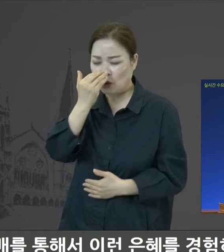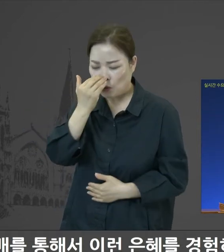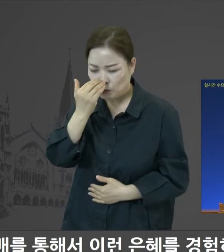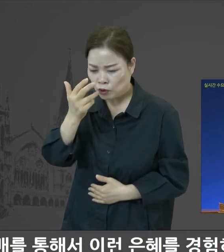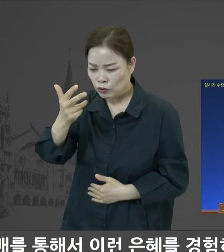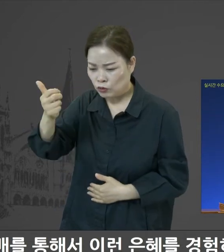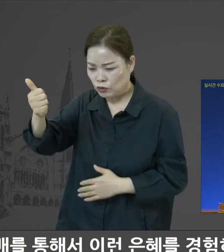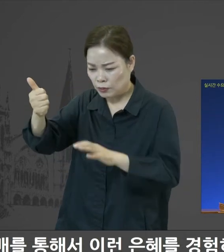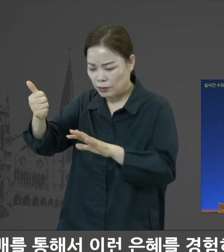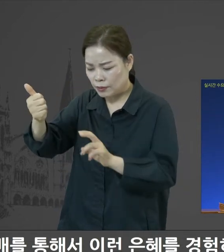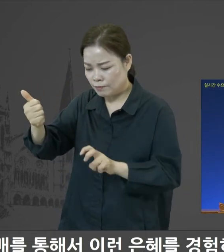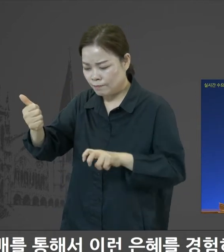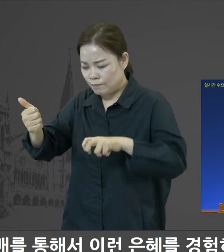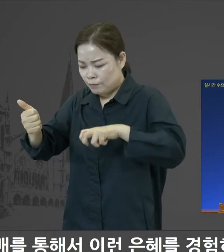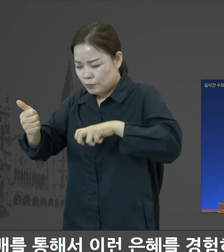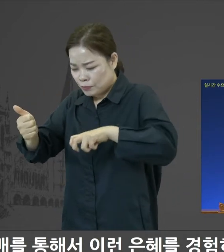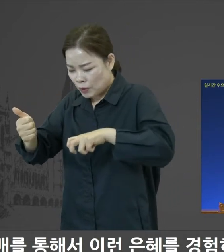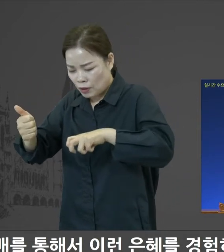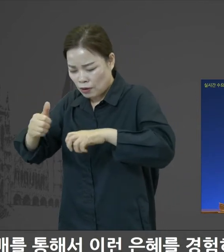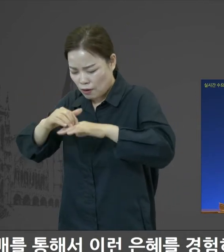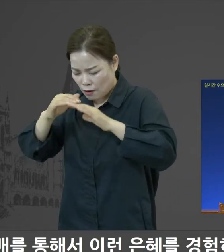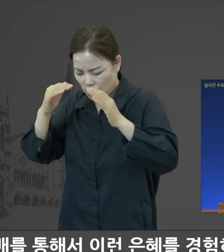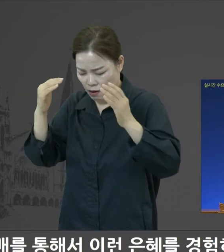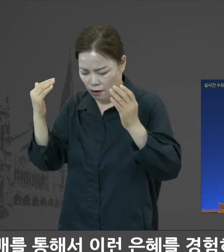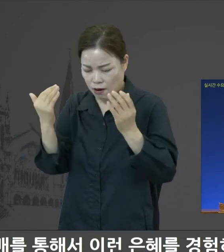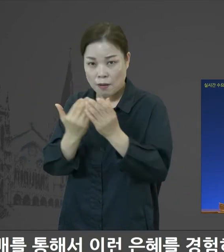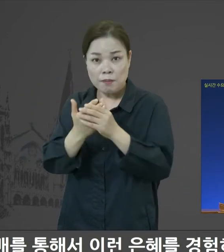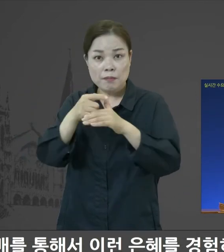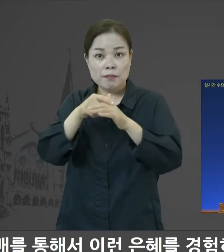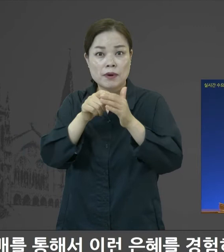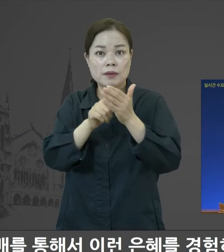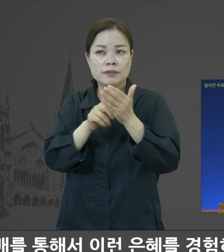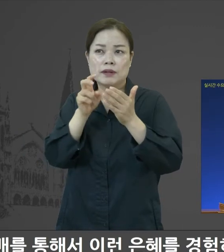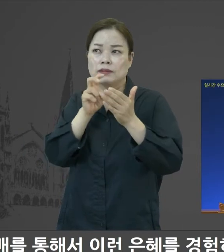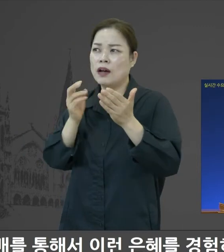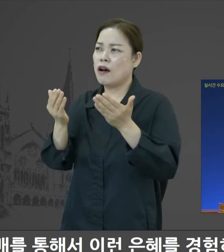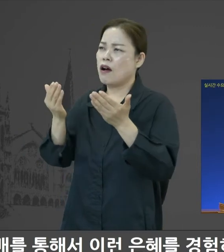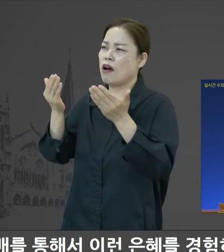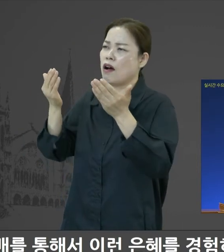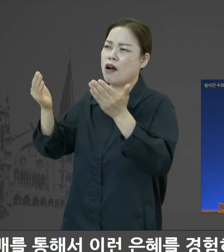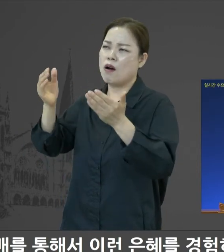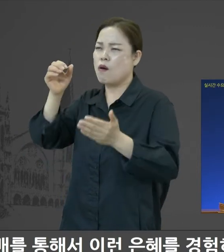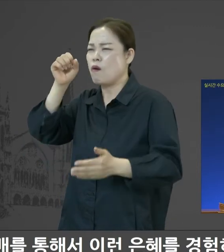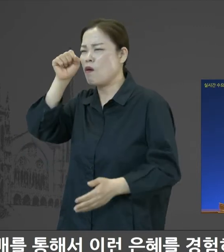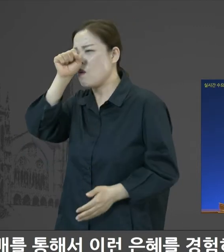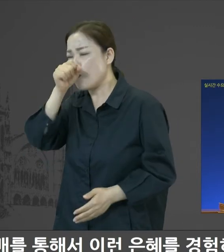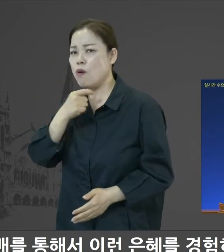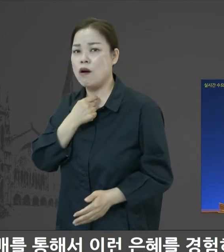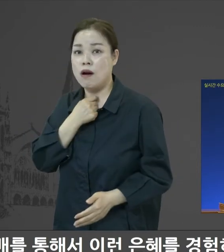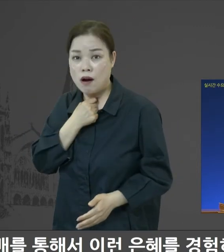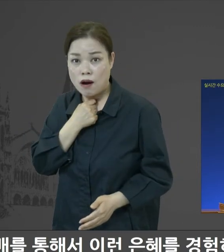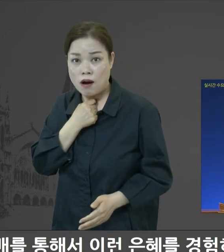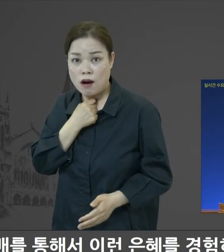꿇게 될 것입니다. 온 마음을 다해 하나님을 찬양하지 않고서는 견딜 수 없게 될 것입니다.